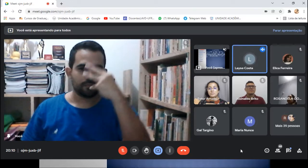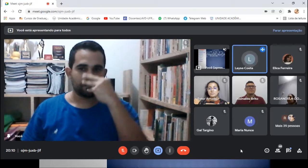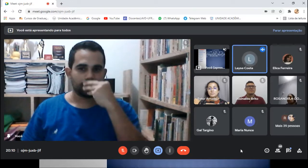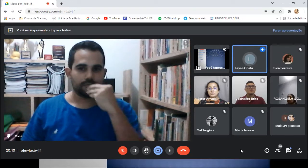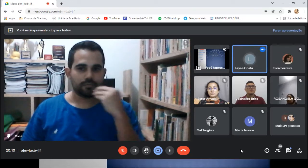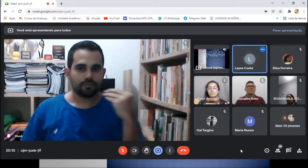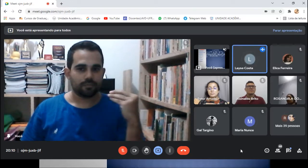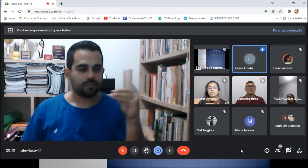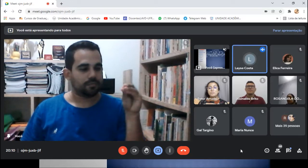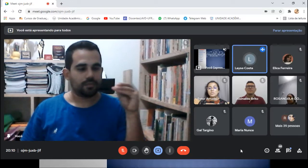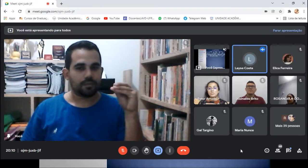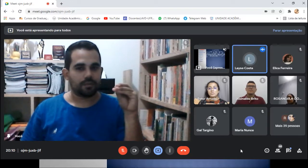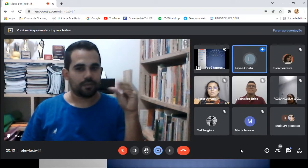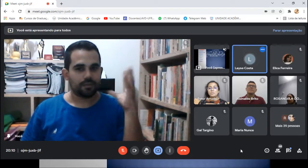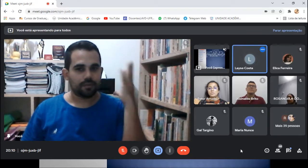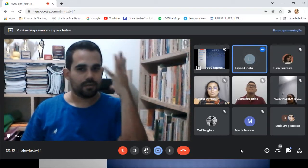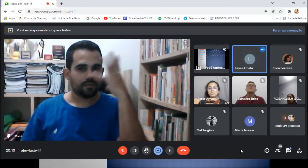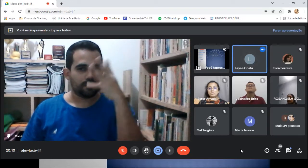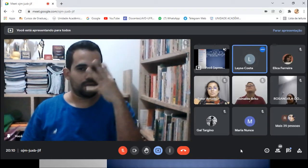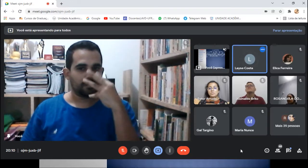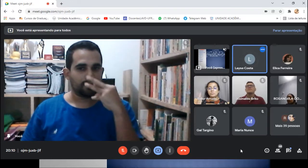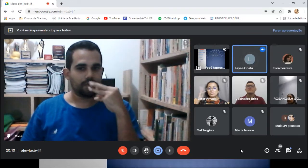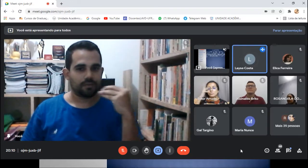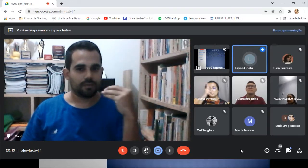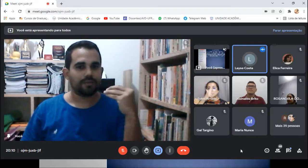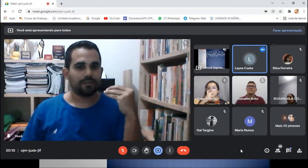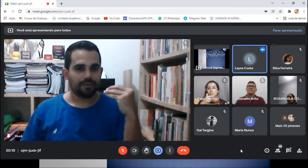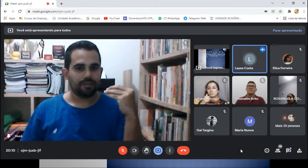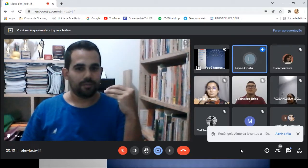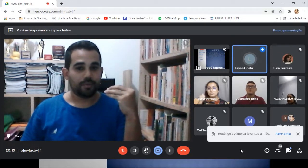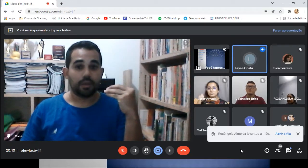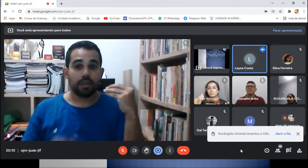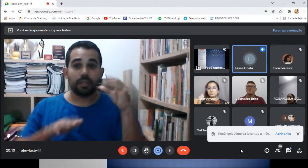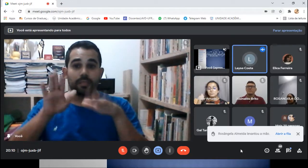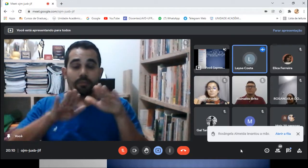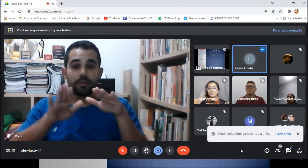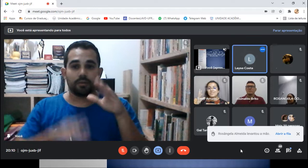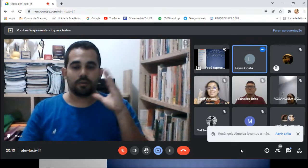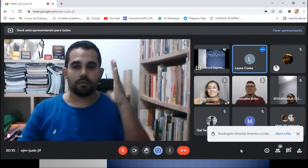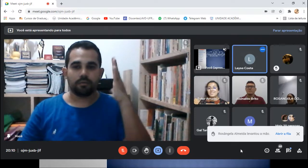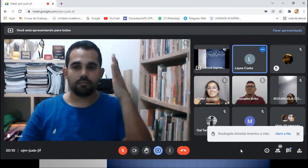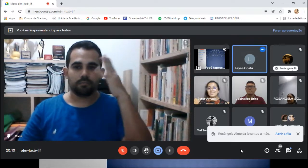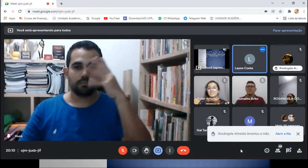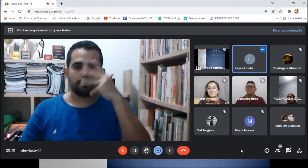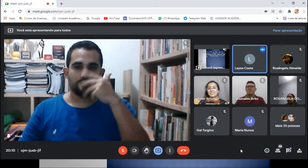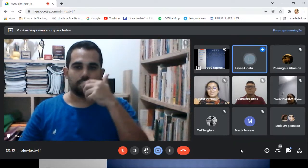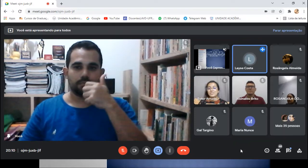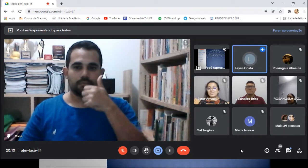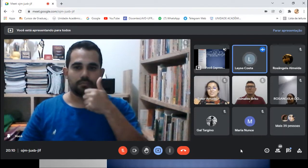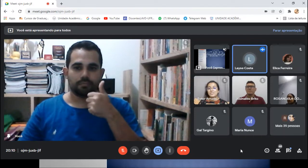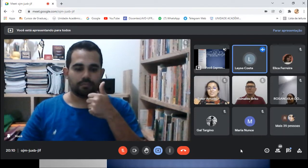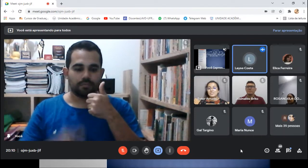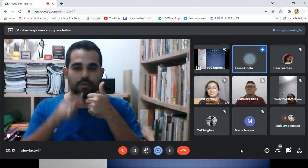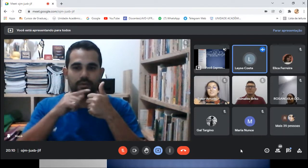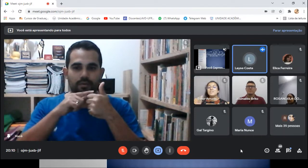bonito, o sinal de bonito. Tem pessoas que fazem assim, bonito. Mas às vezes tem outras pessoas que fazem